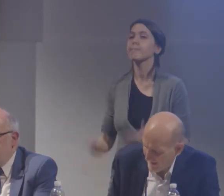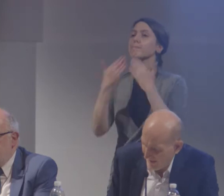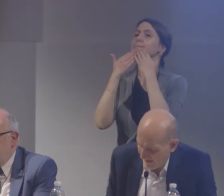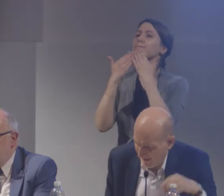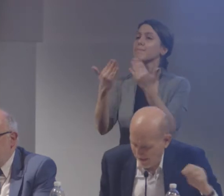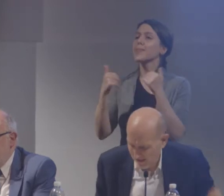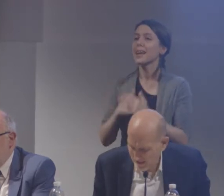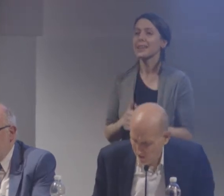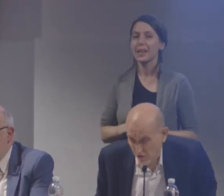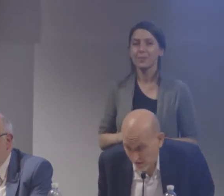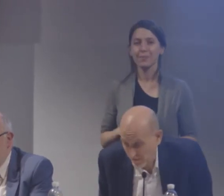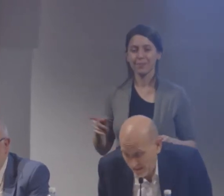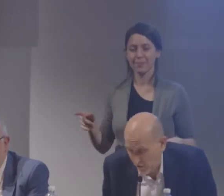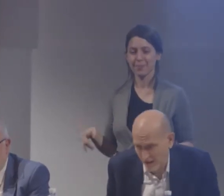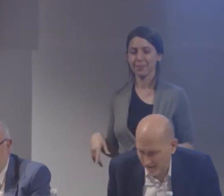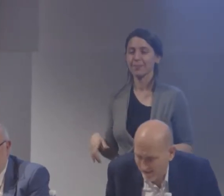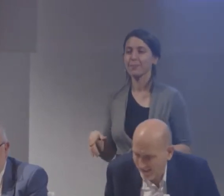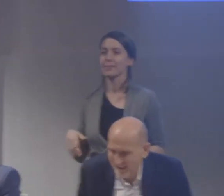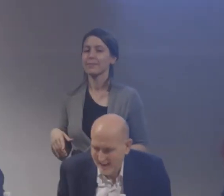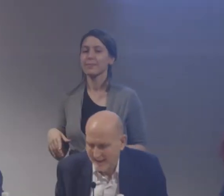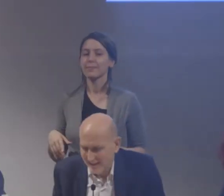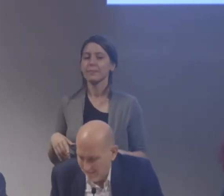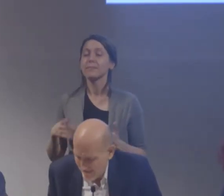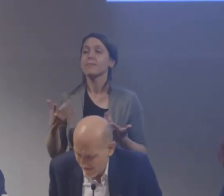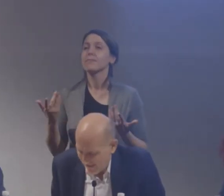Grazie Chiara Saraceno, anche perché ecco,